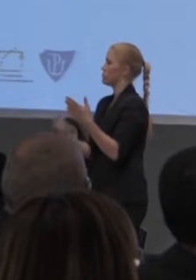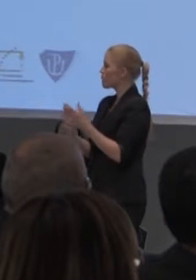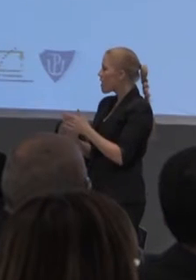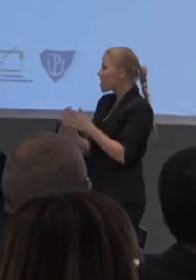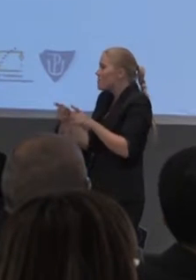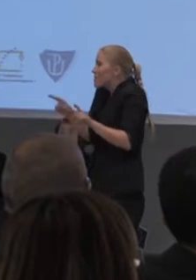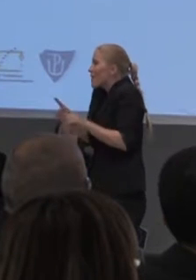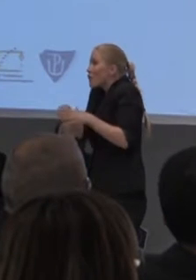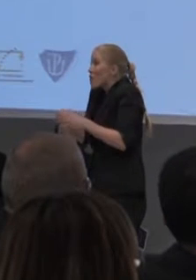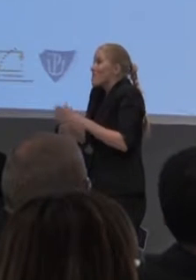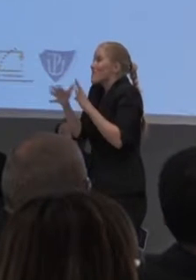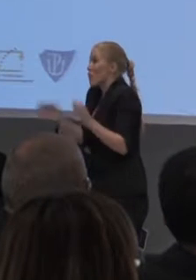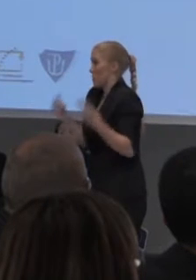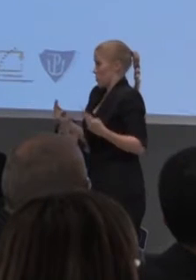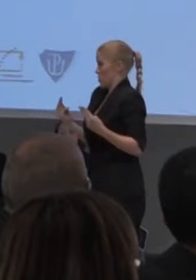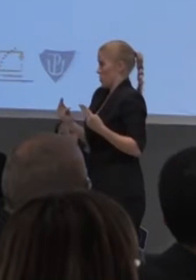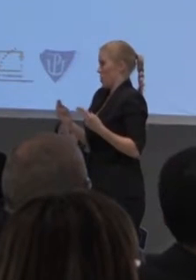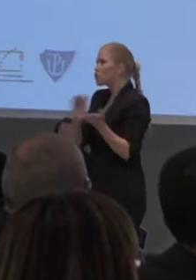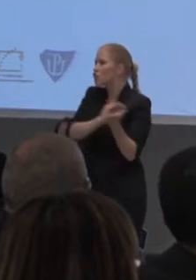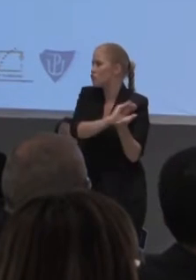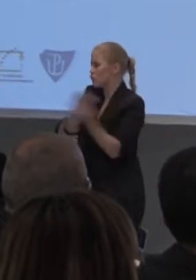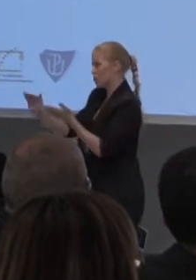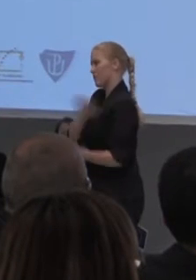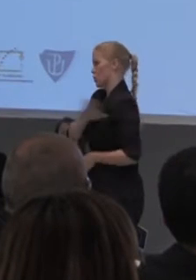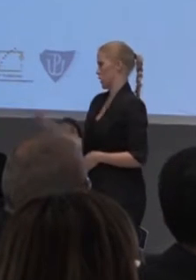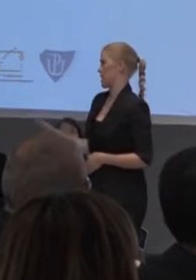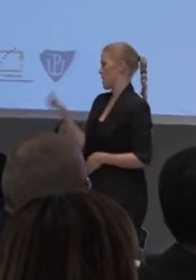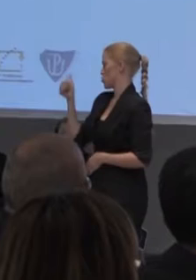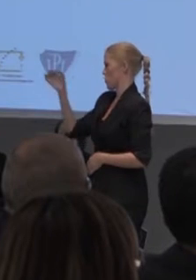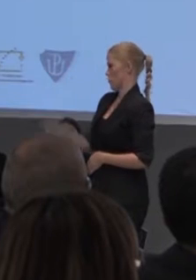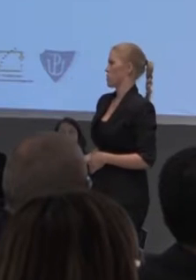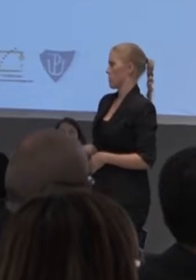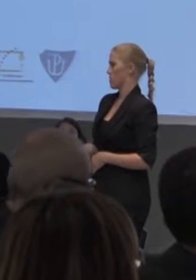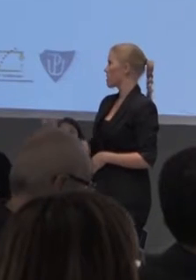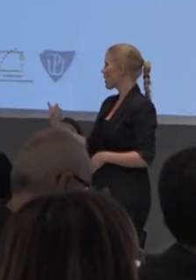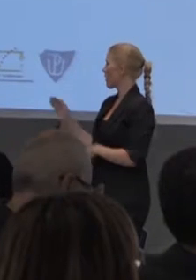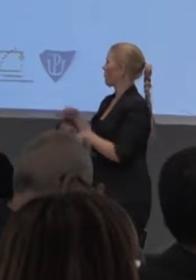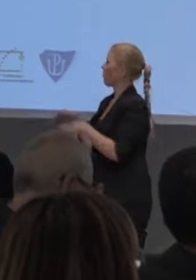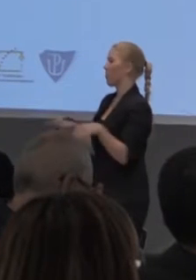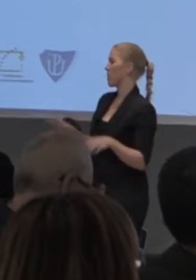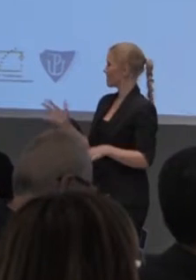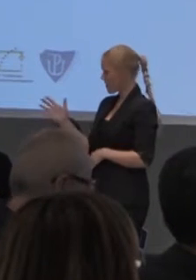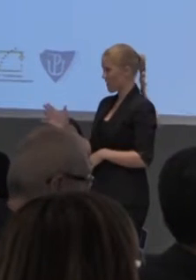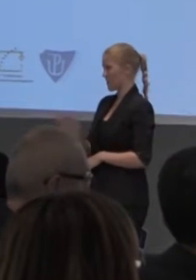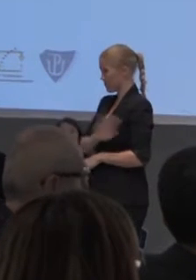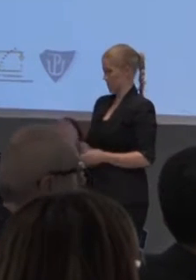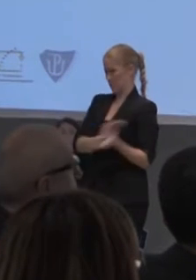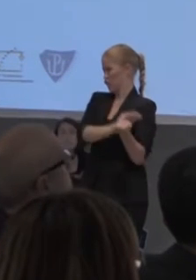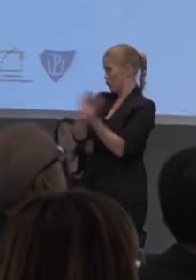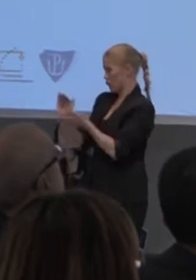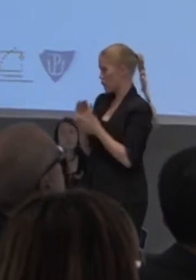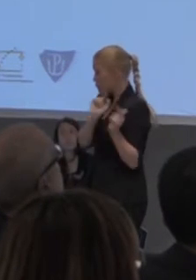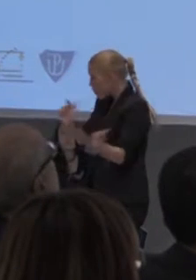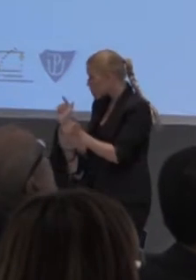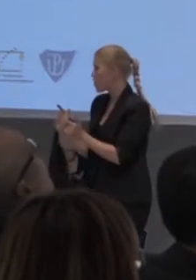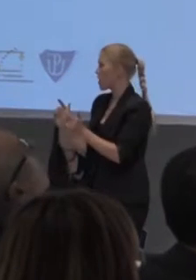byla pro všechny, to znamená i pro ty, kterým rodina z nějakých důvodů nedokáže dát dostatečnou podporu, pro ty, kteří